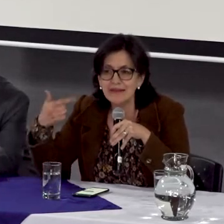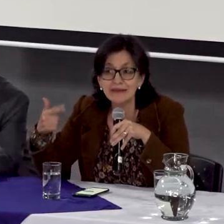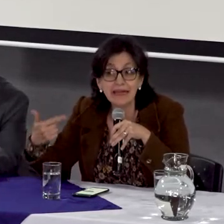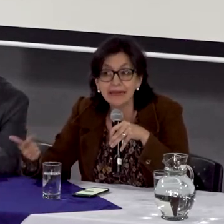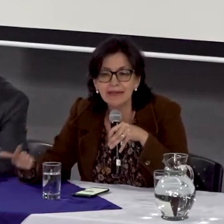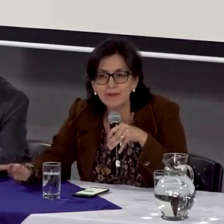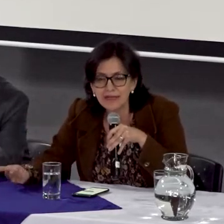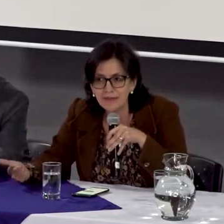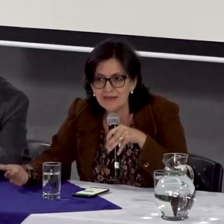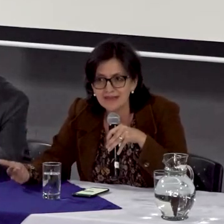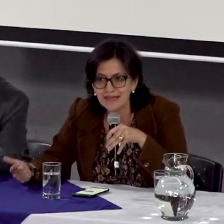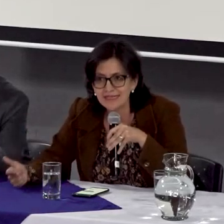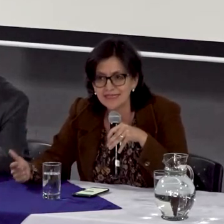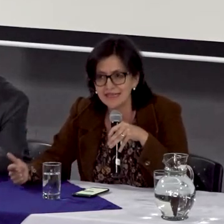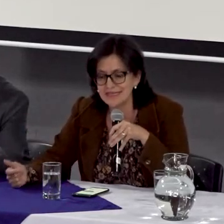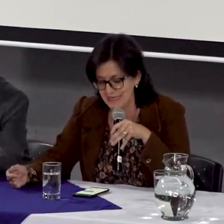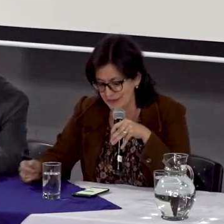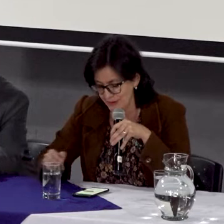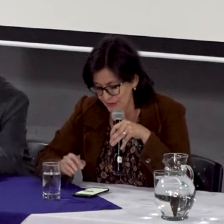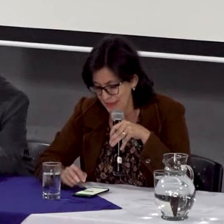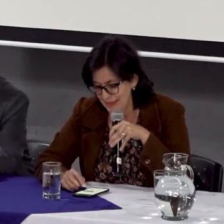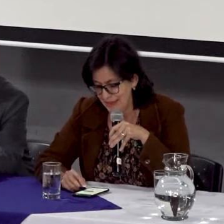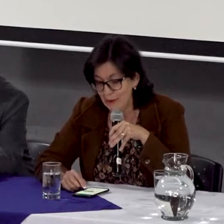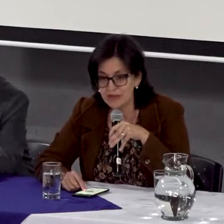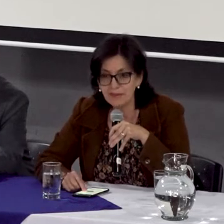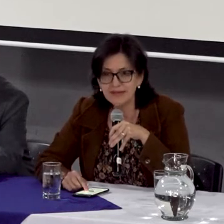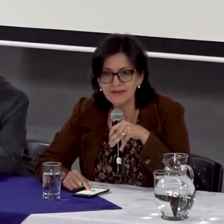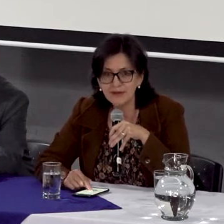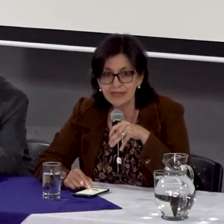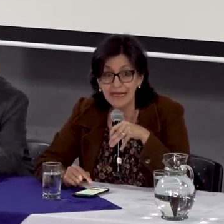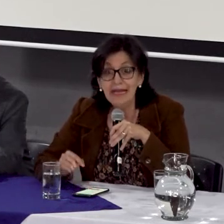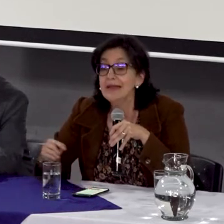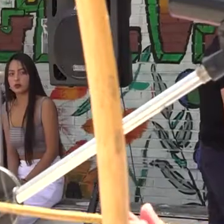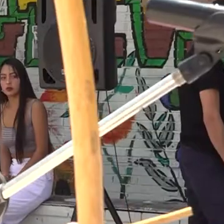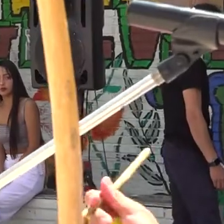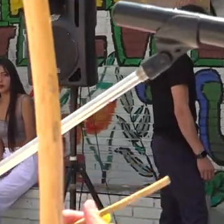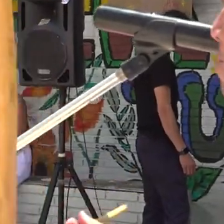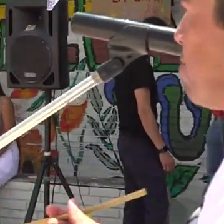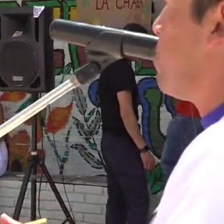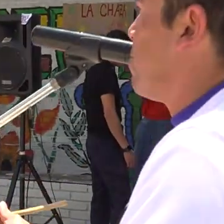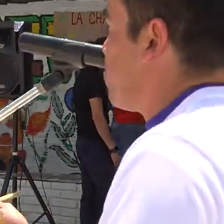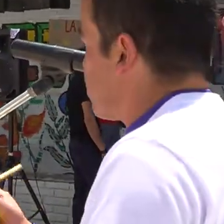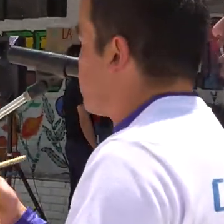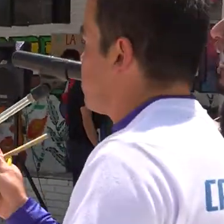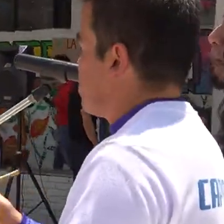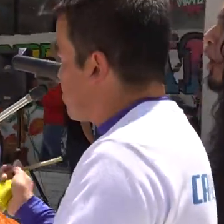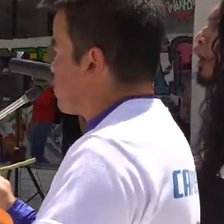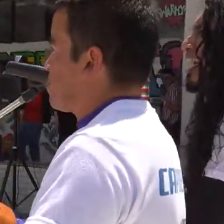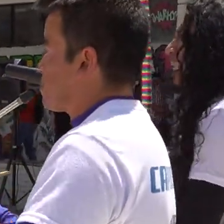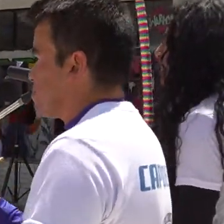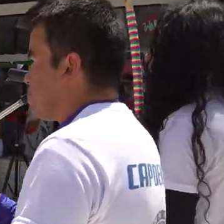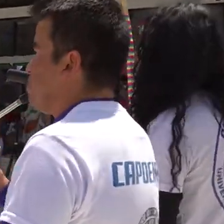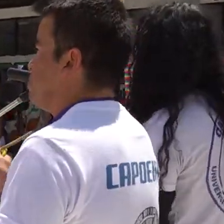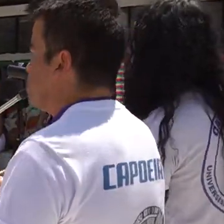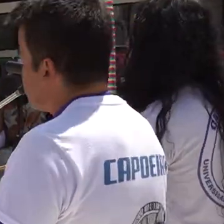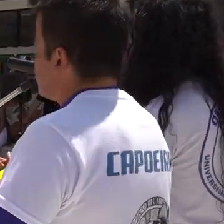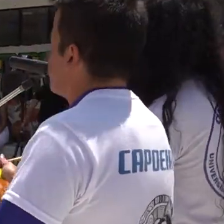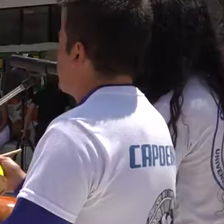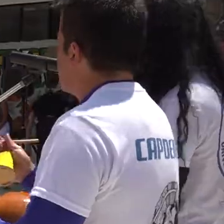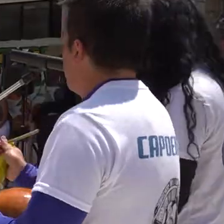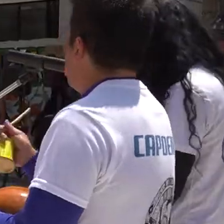de entender genuinamente qué está diciendo la otra persona, y estos rituales justamente son para